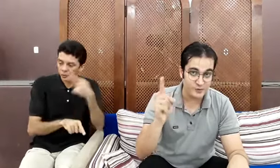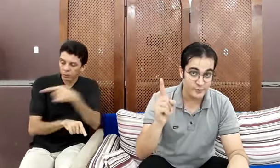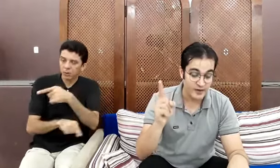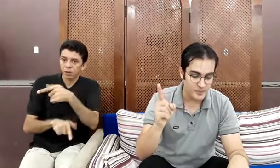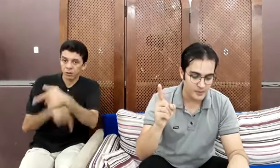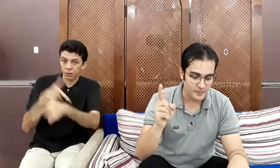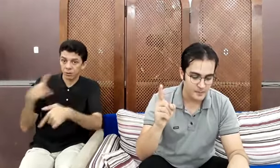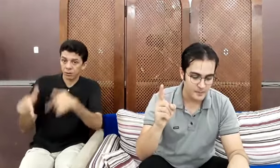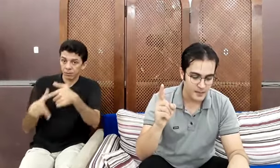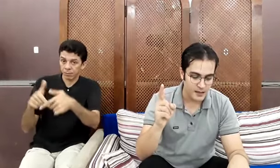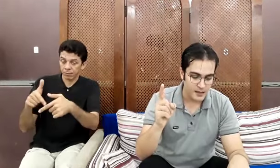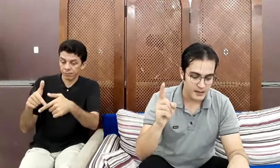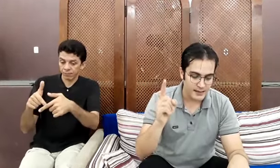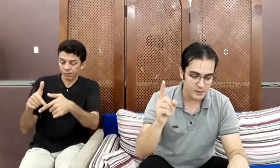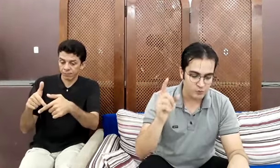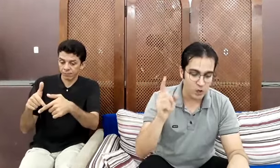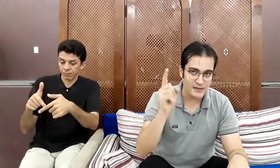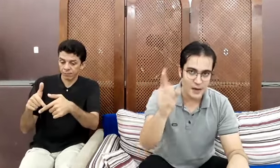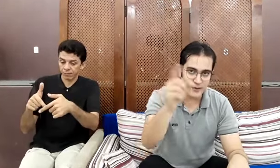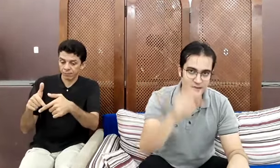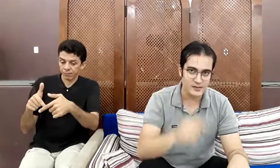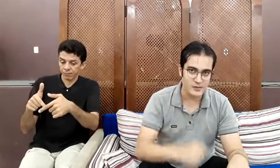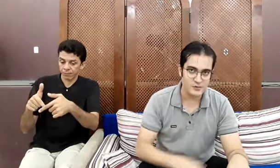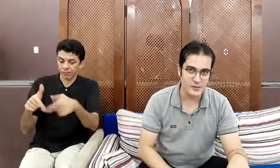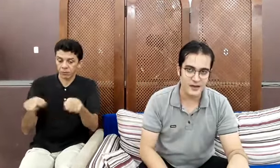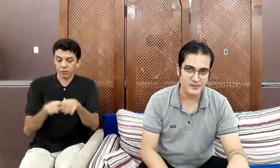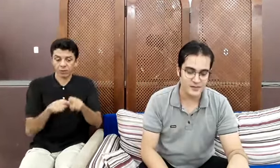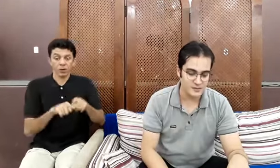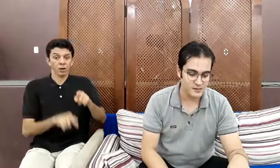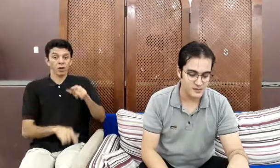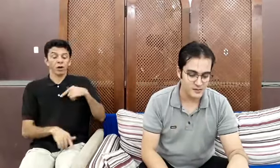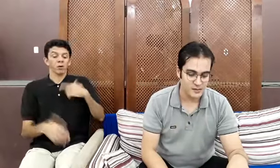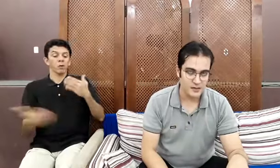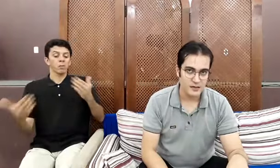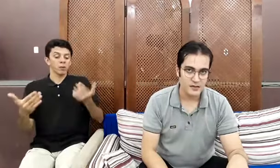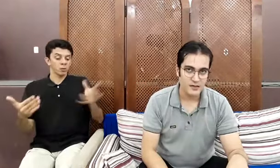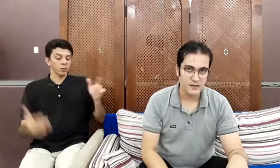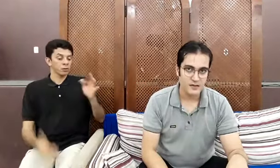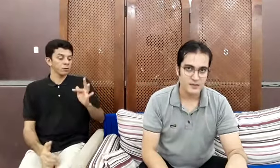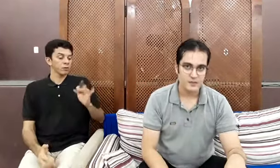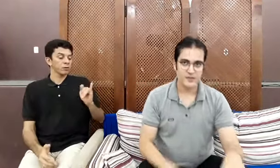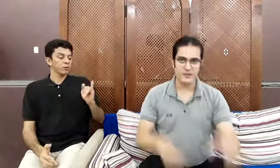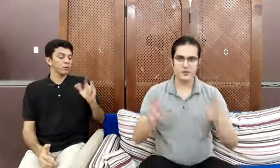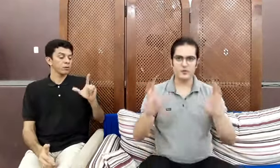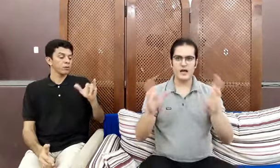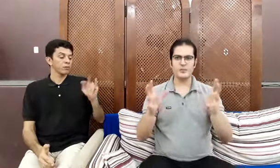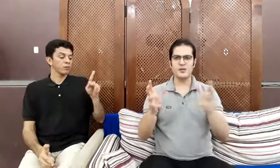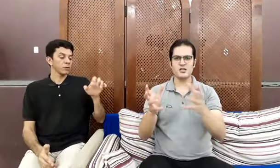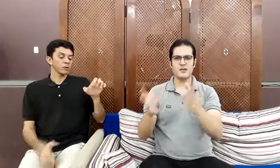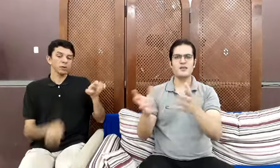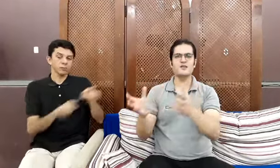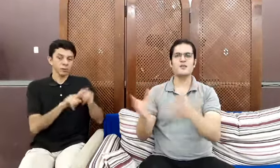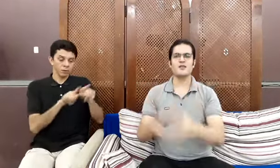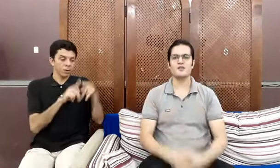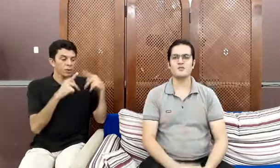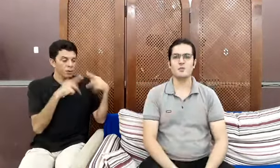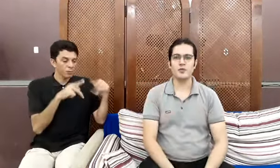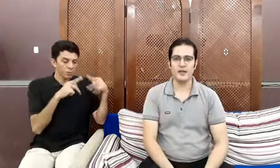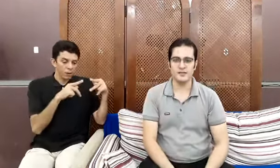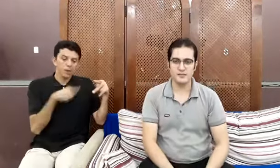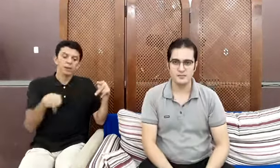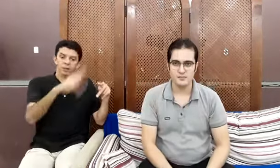realizava, isso Filipe, deram total atenção às suas palavras. Você está vendo que o diabo também chama a atenção através